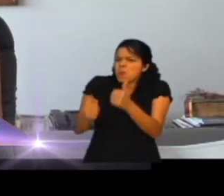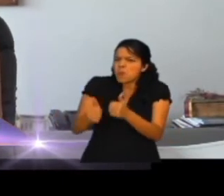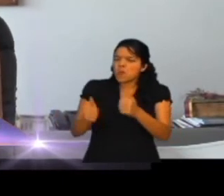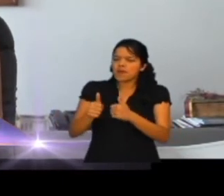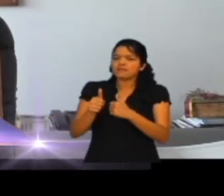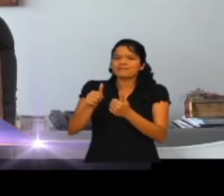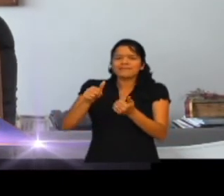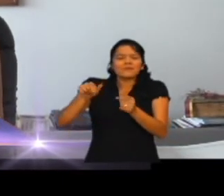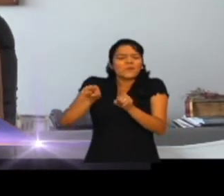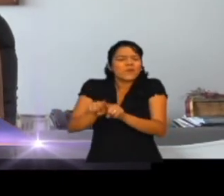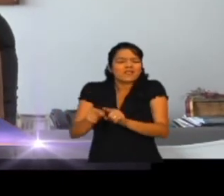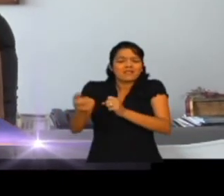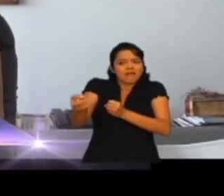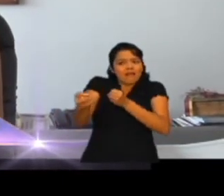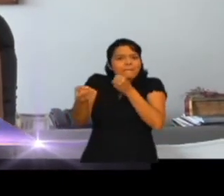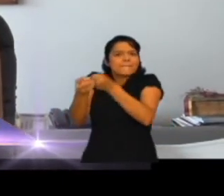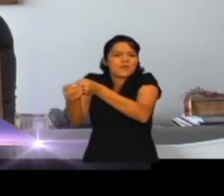con un apoyo o como